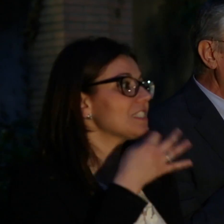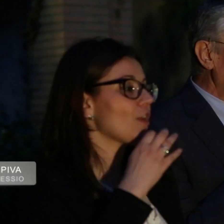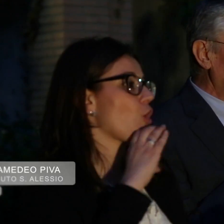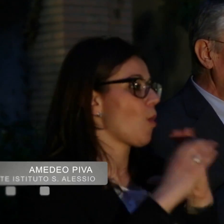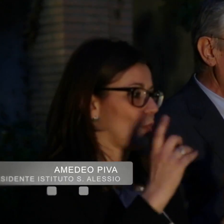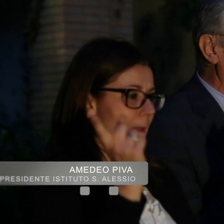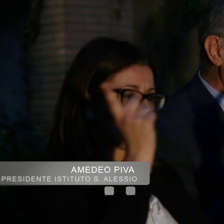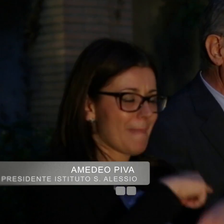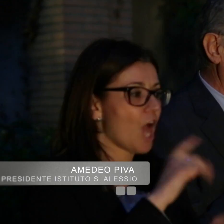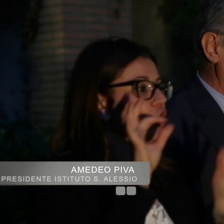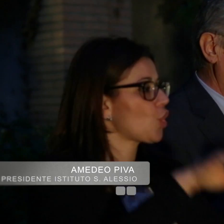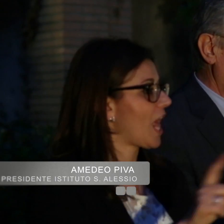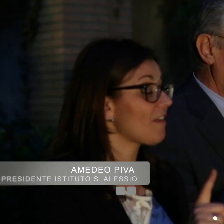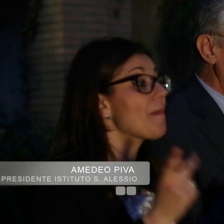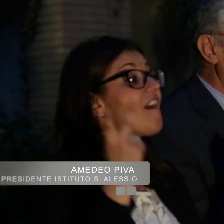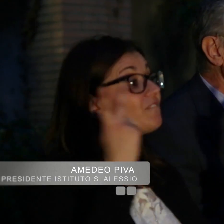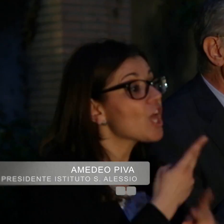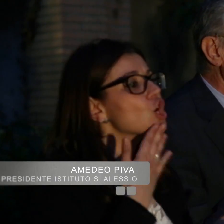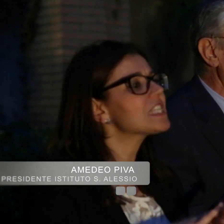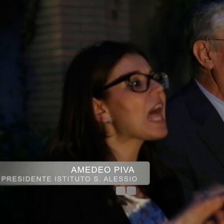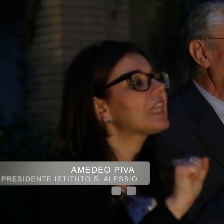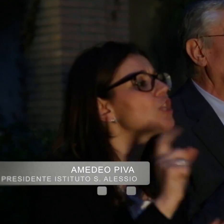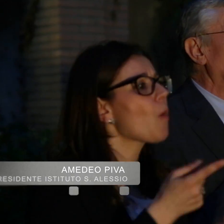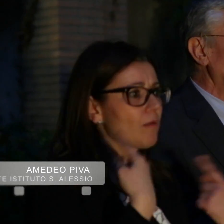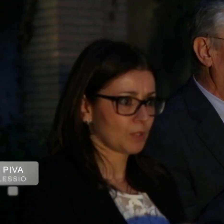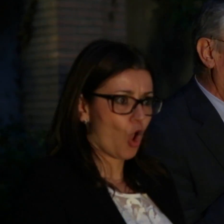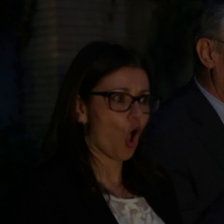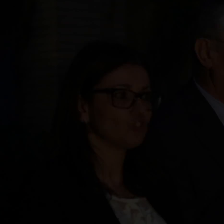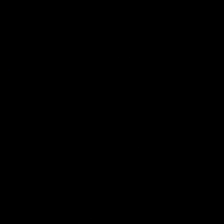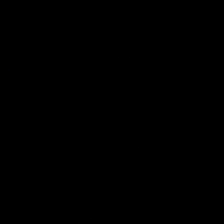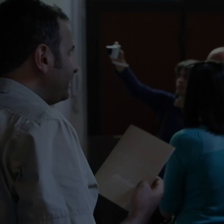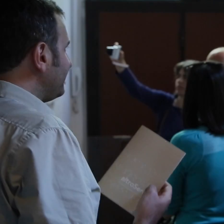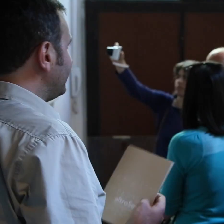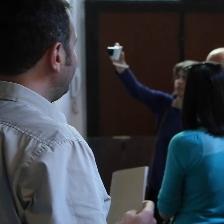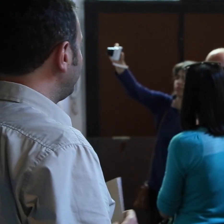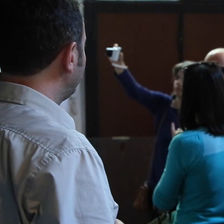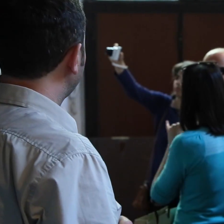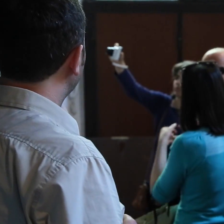Sant'Alessio è quello che voi avete visto adesso. Noi vorremmo continuare a comunicarlo.